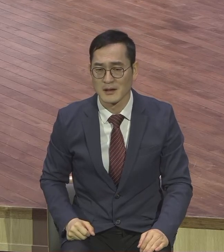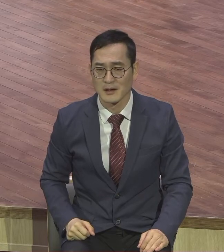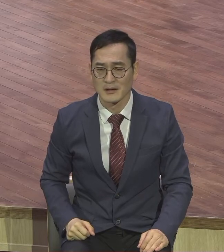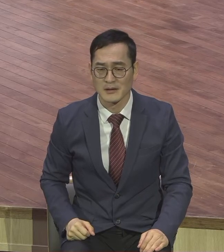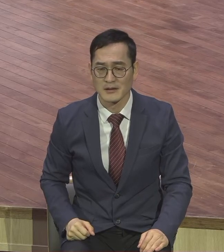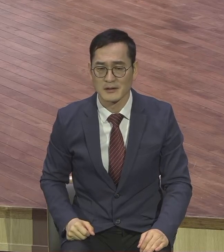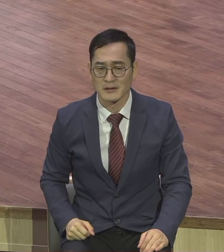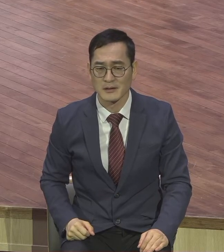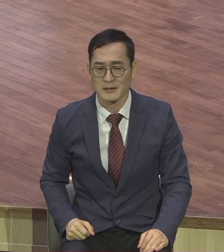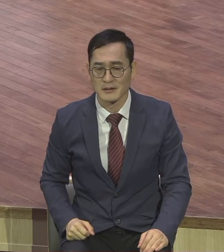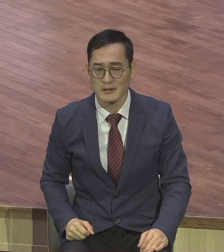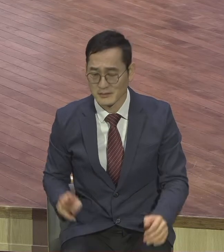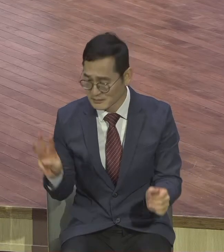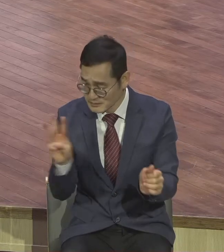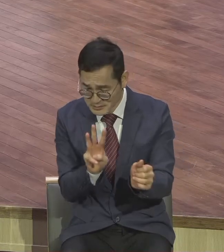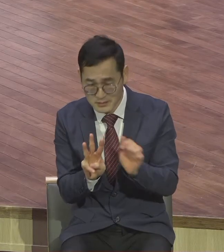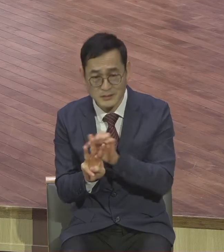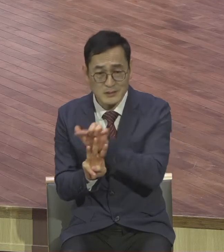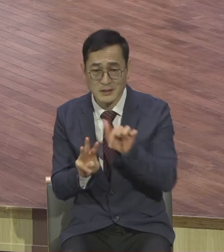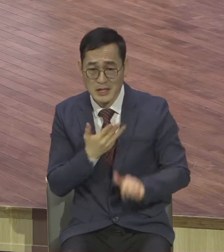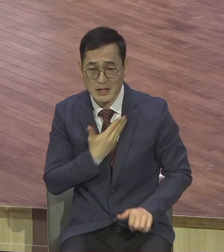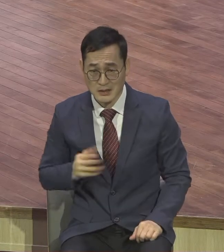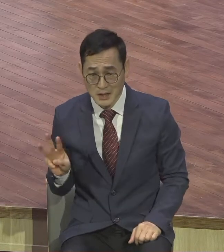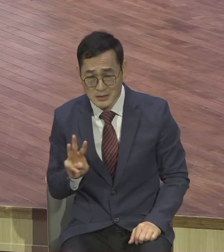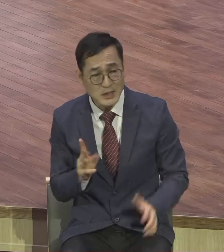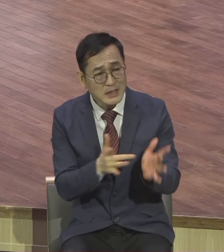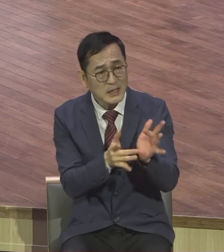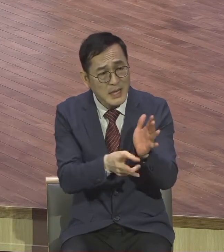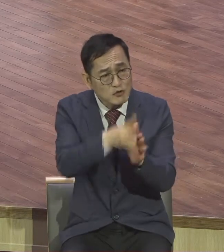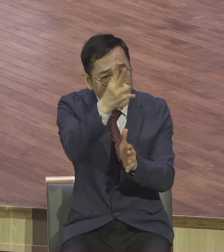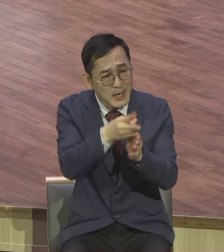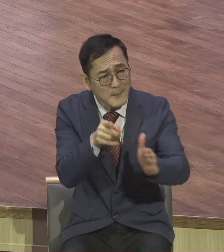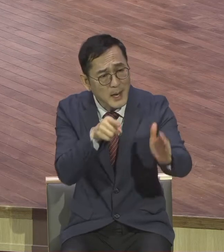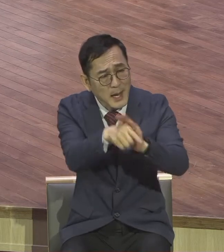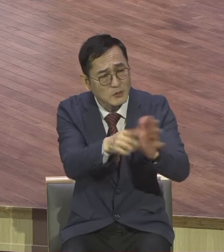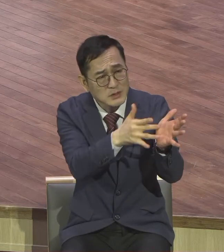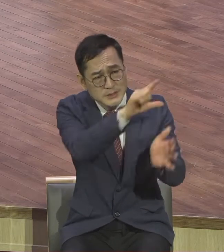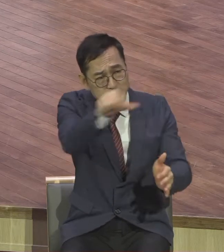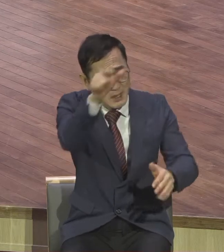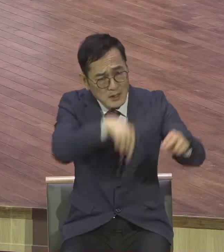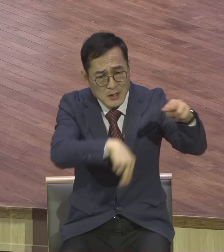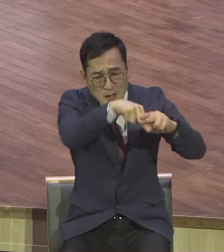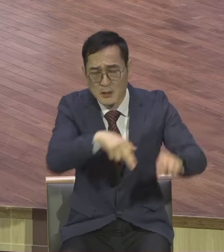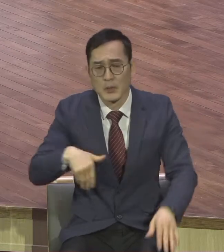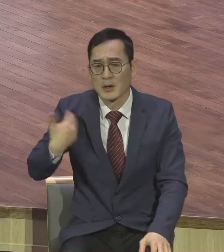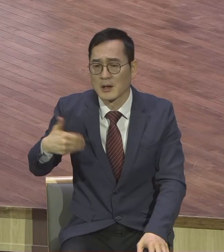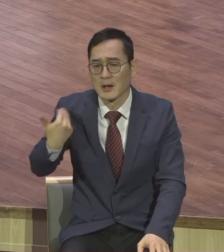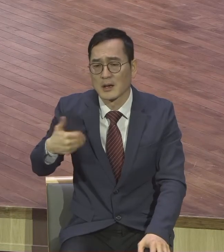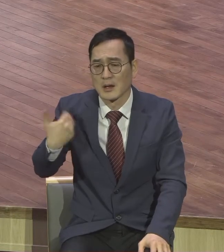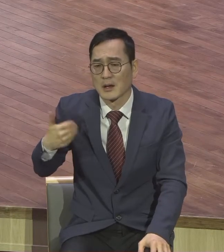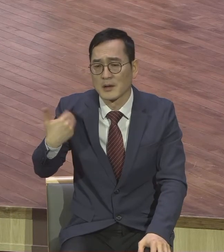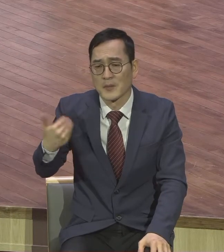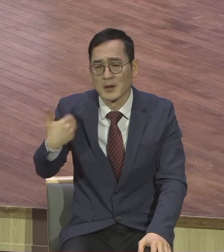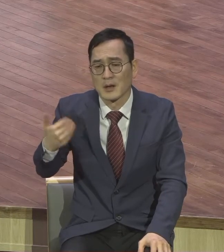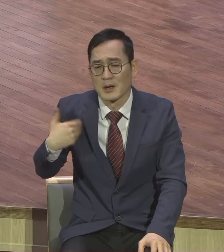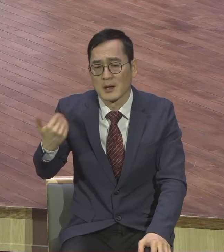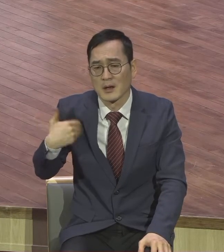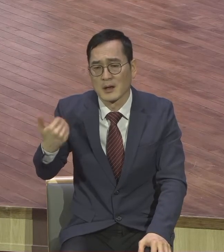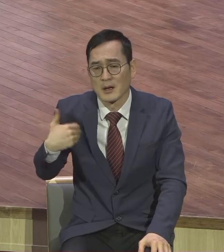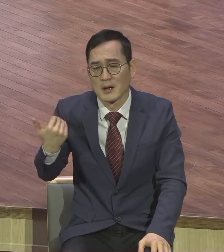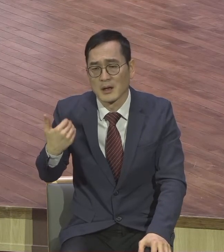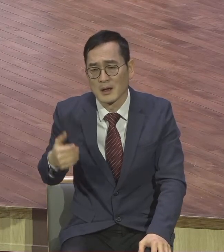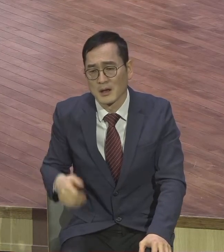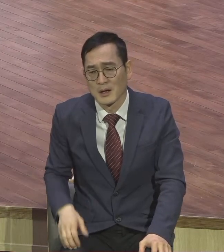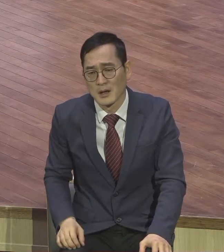예루살렘을 하는지 이 뜻을 모르는 겁니다 가장 가까이 있었는데도 이 본질적 이유를 모르고